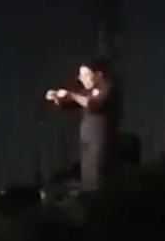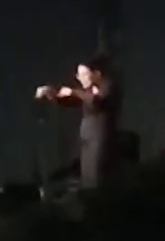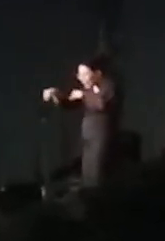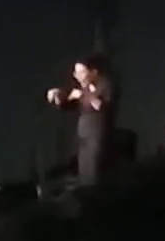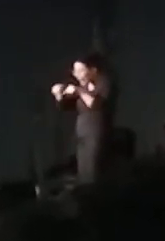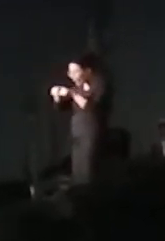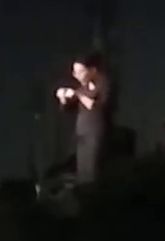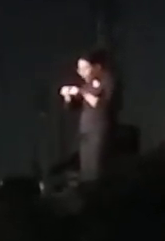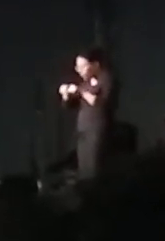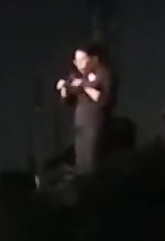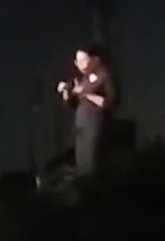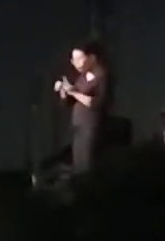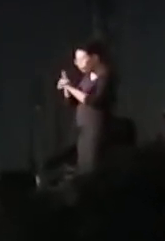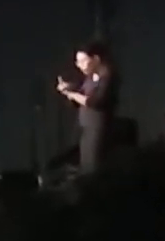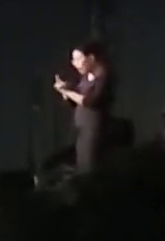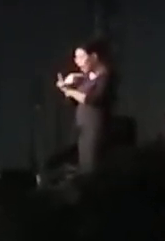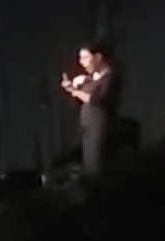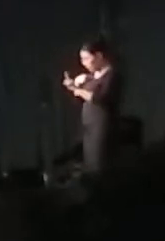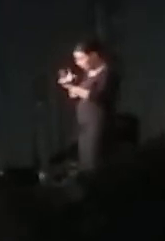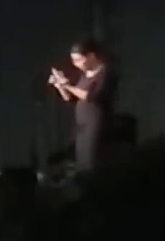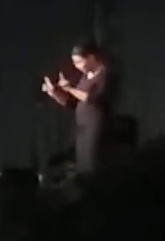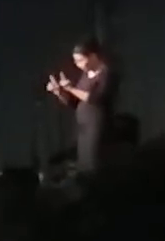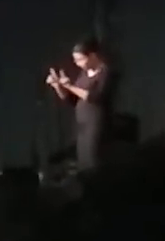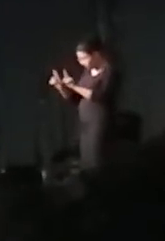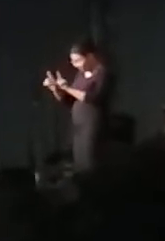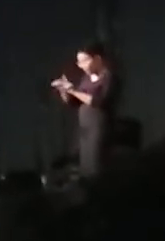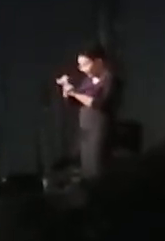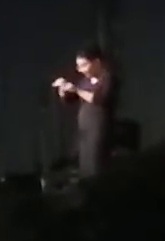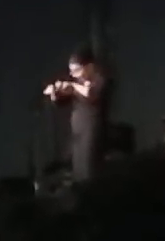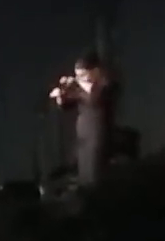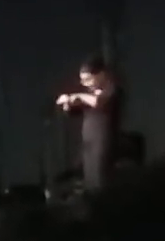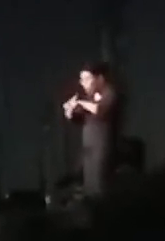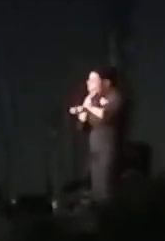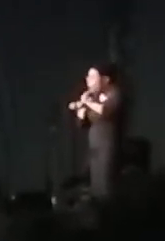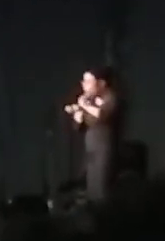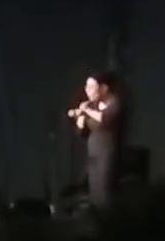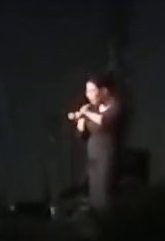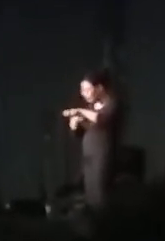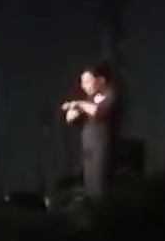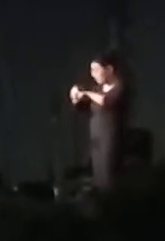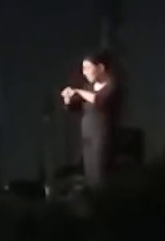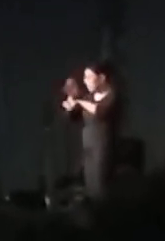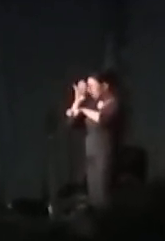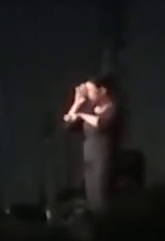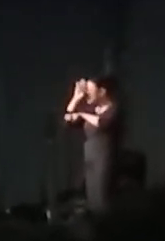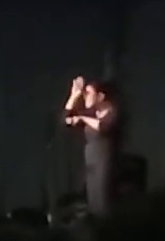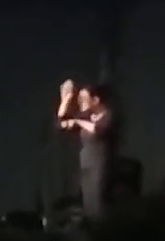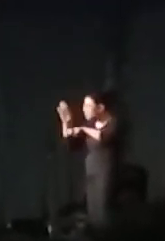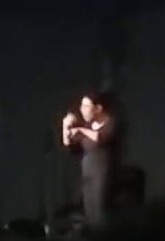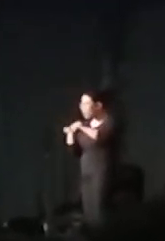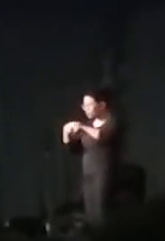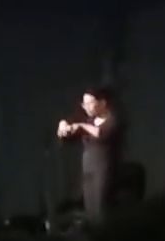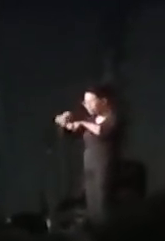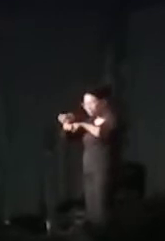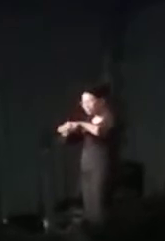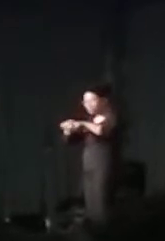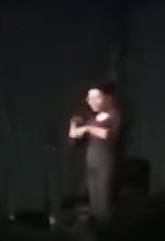que ele ia sentar na cadeira central, porque ele é um homem. Aí eu ia olhar com a minha maior cara de santo e